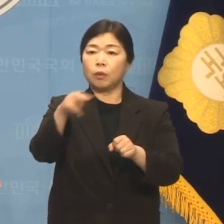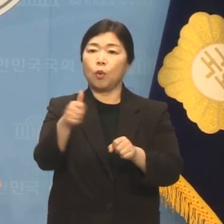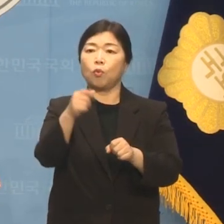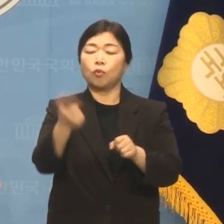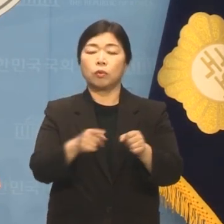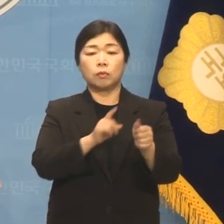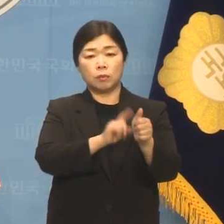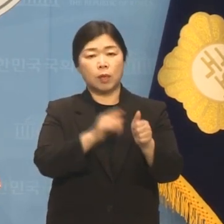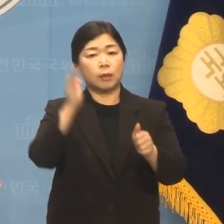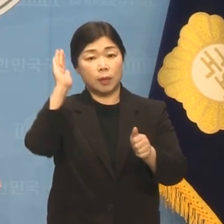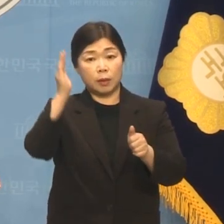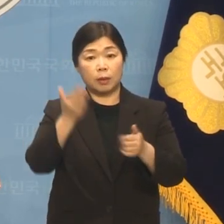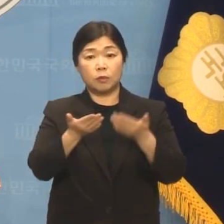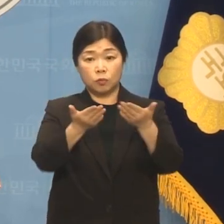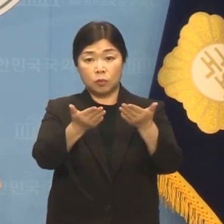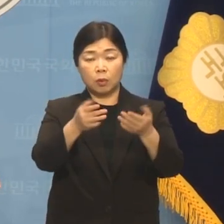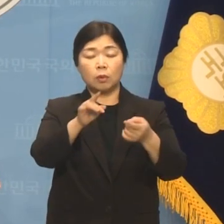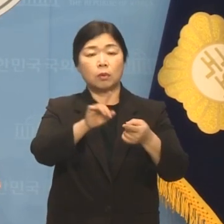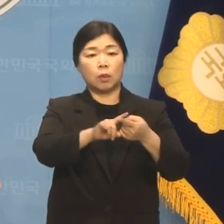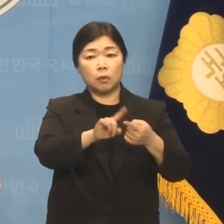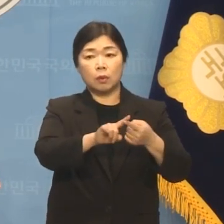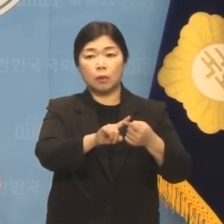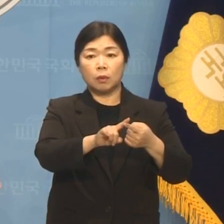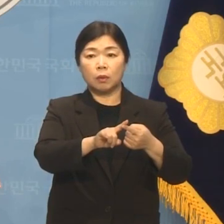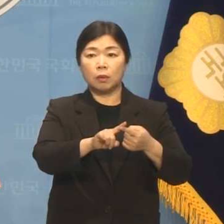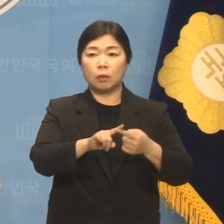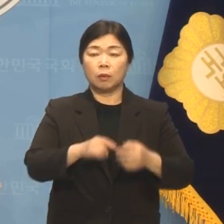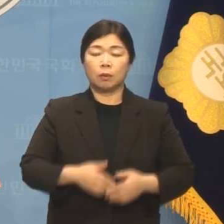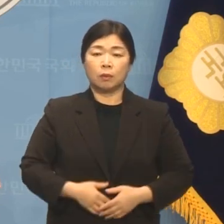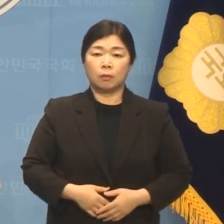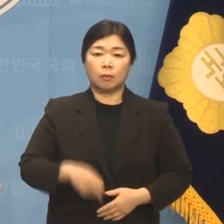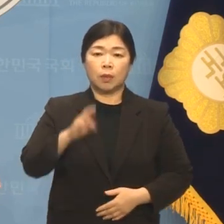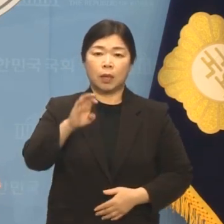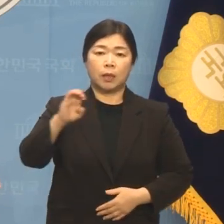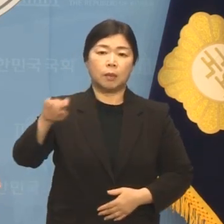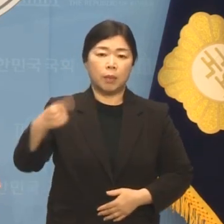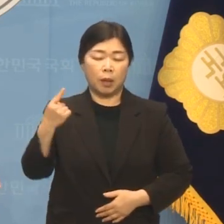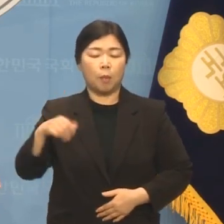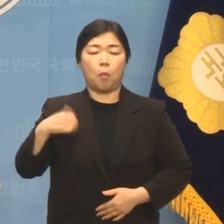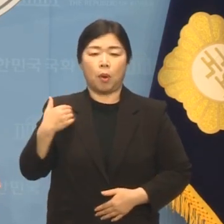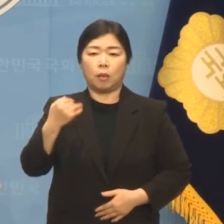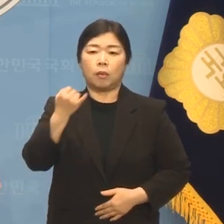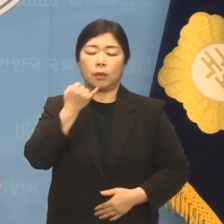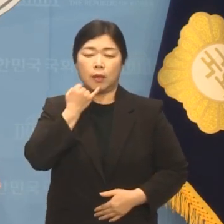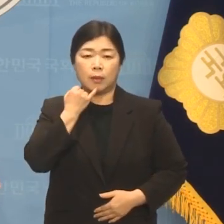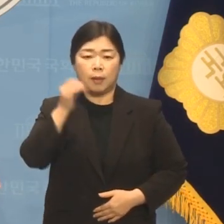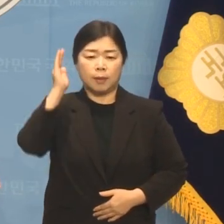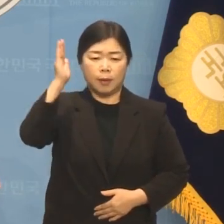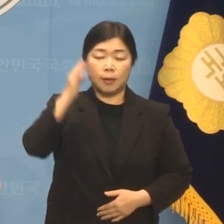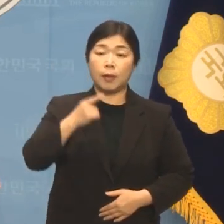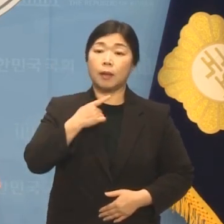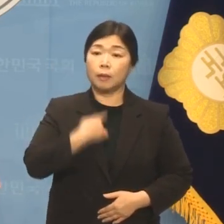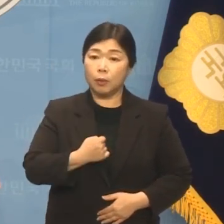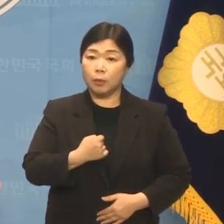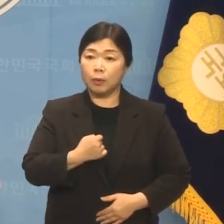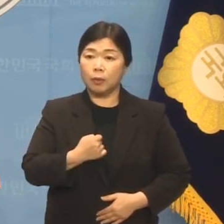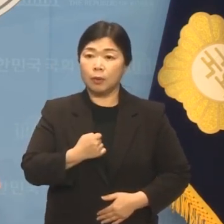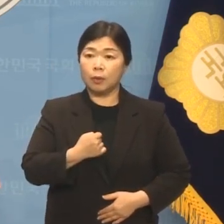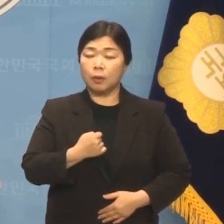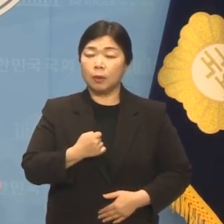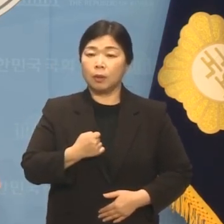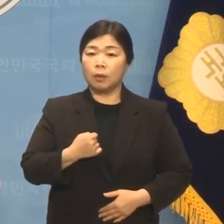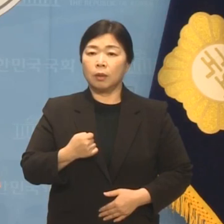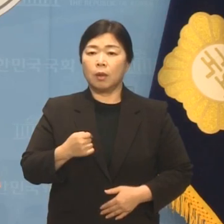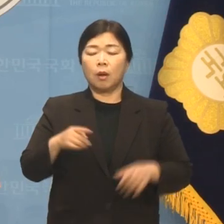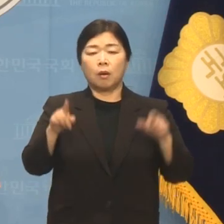비대위원장님이 언급한 발언을 두고 아리백 같은 건 몰라도 된다 라고 떠들고 다니는